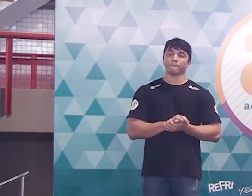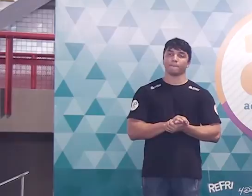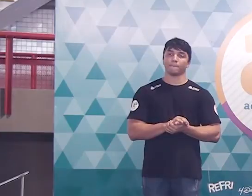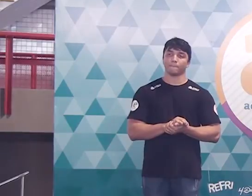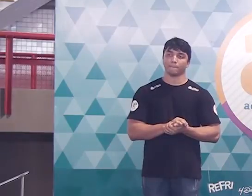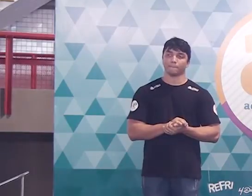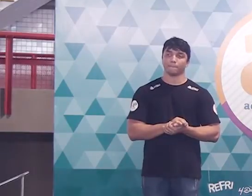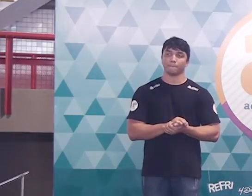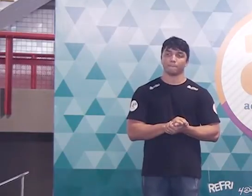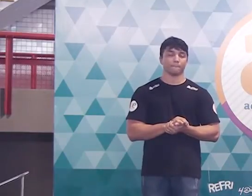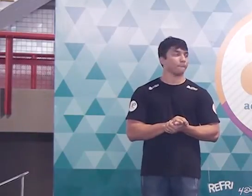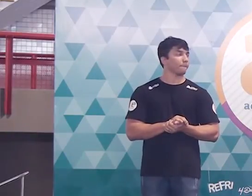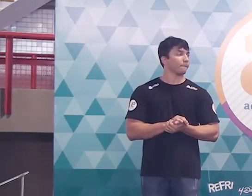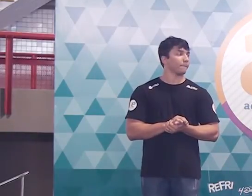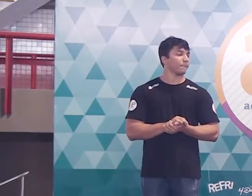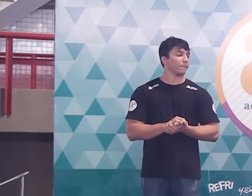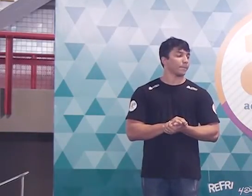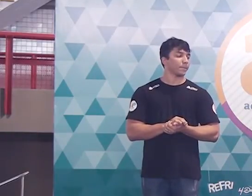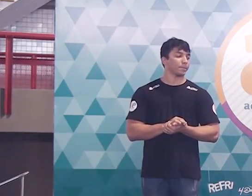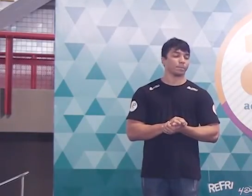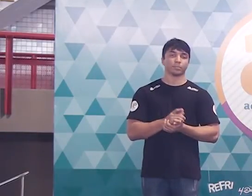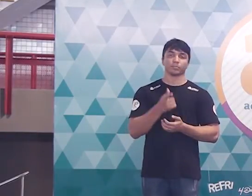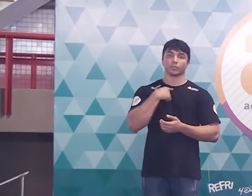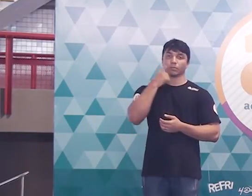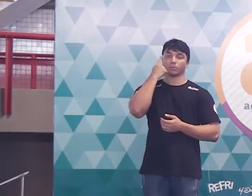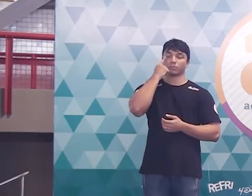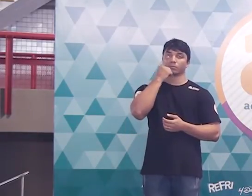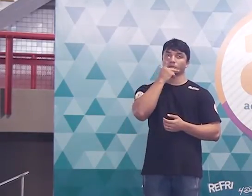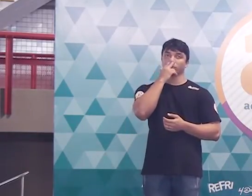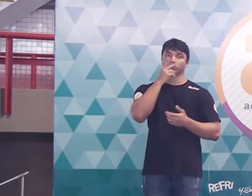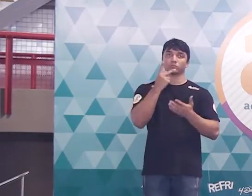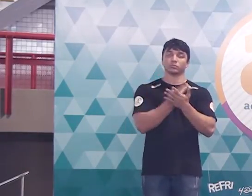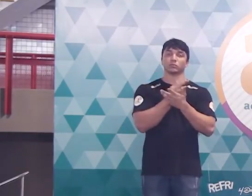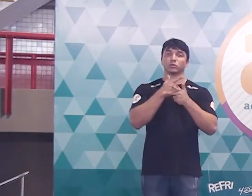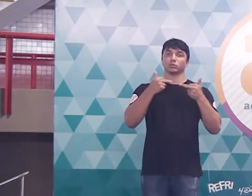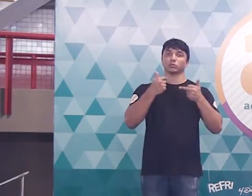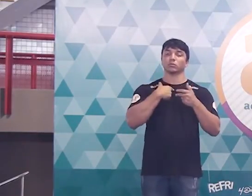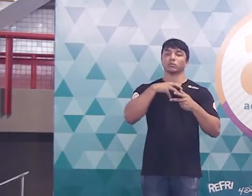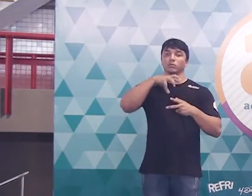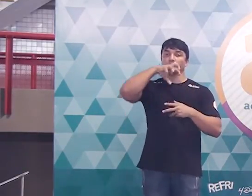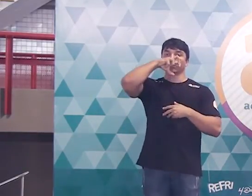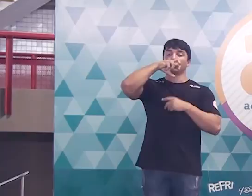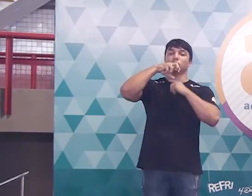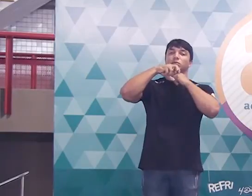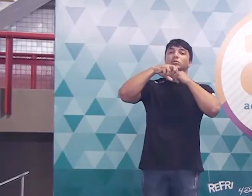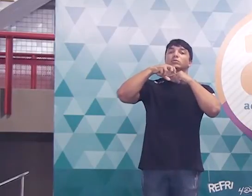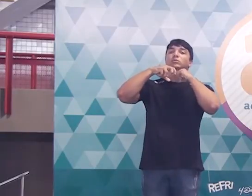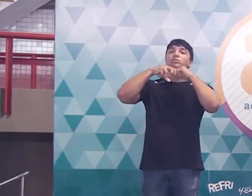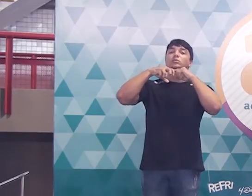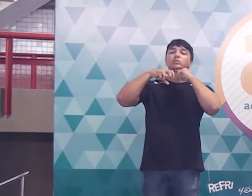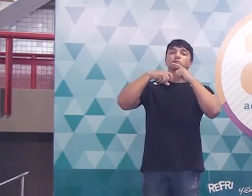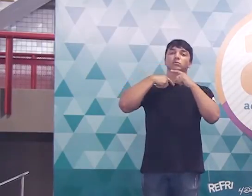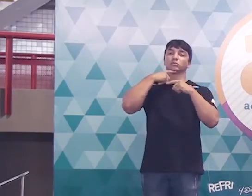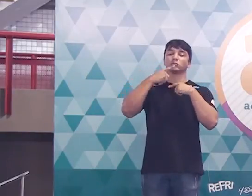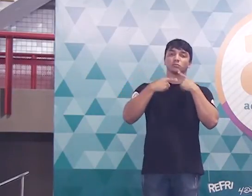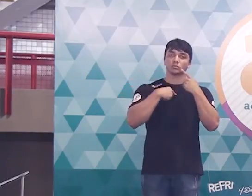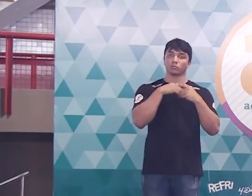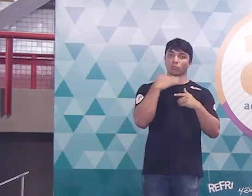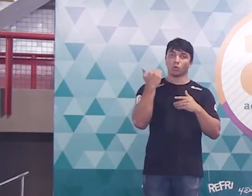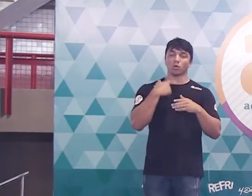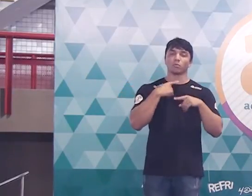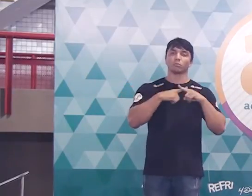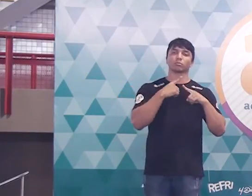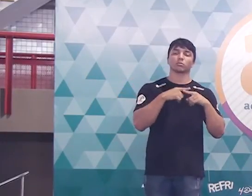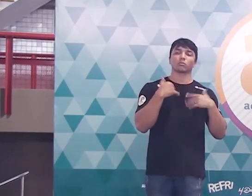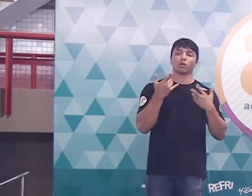Sim. Perfeito. As asfixias não estão associadas ao nitrogênio, certo? O